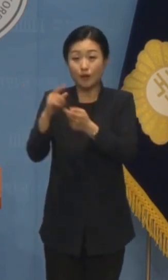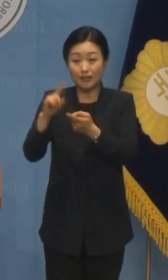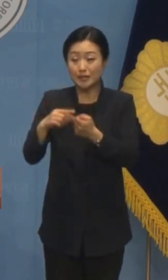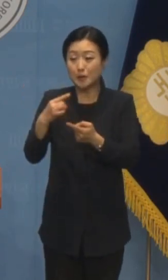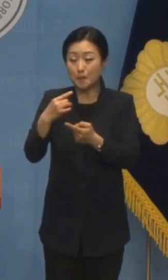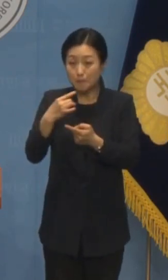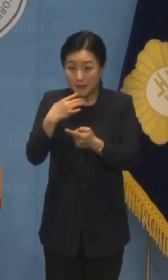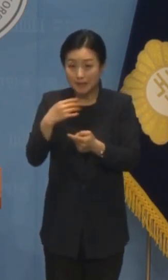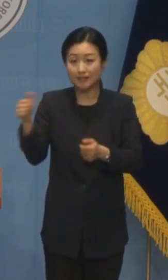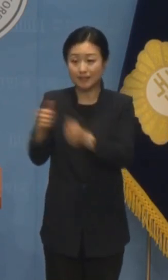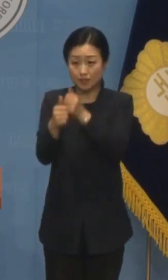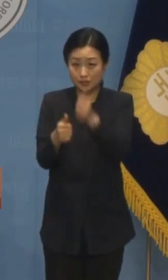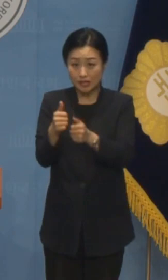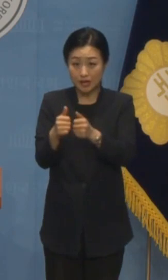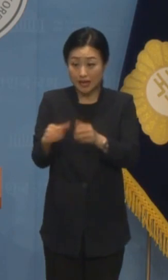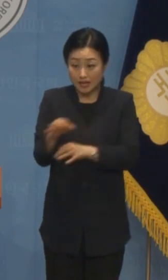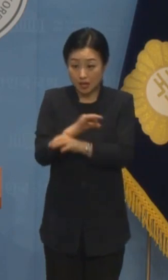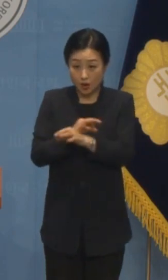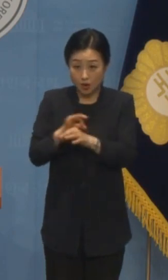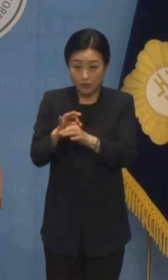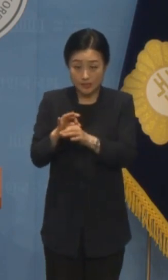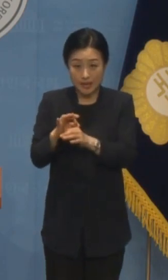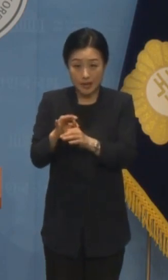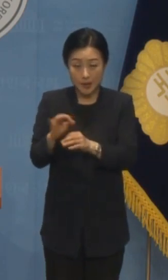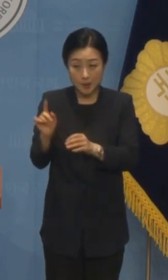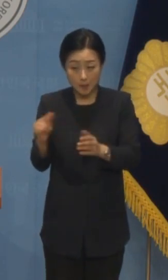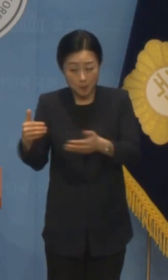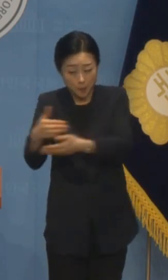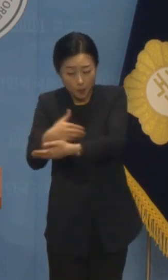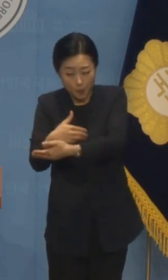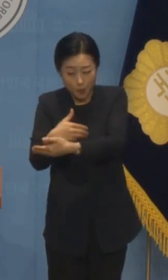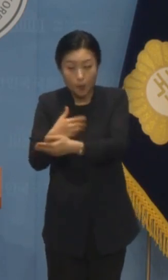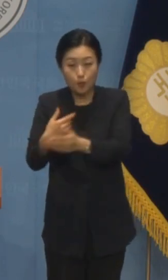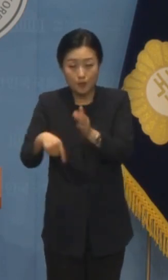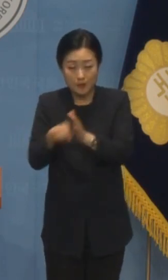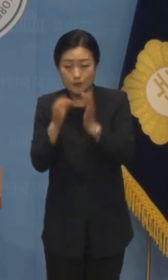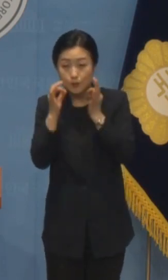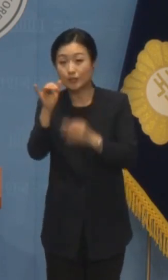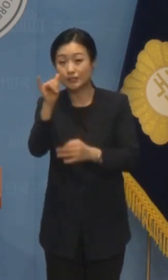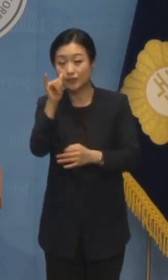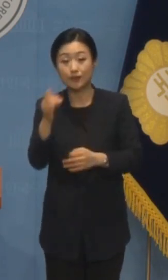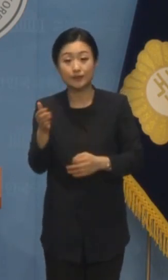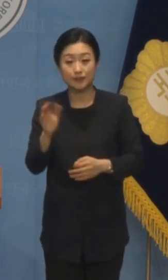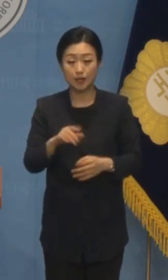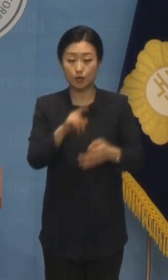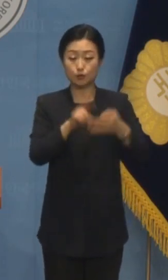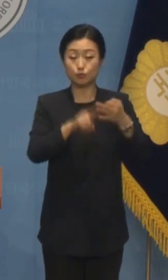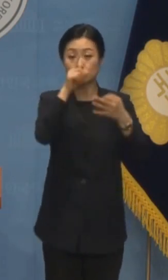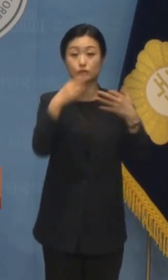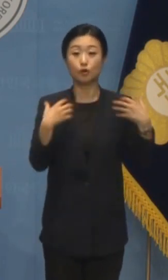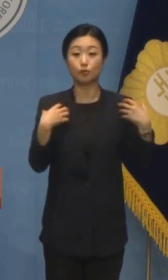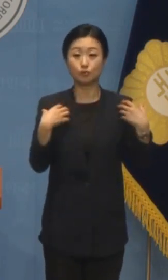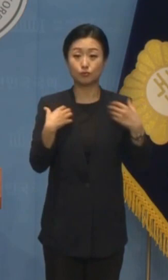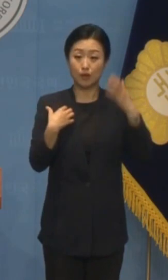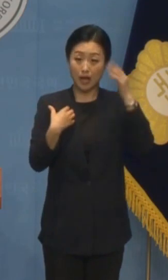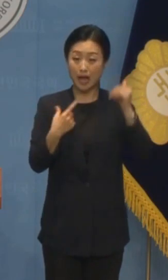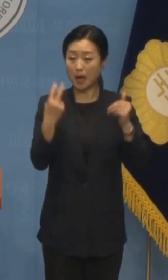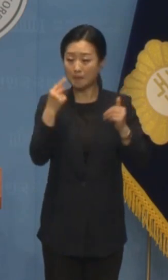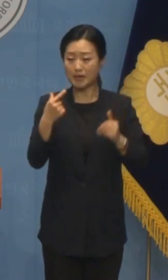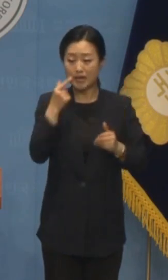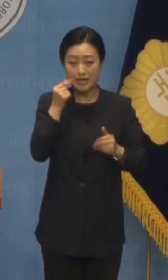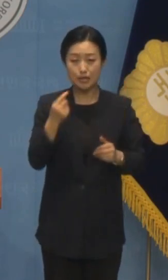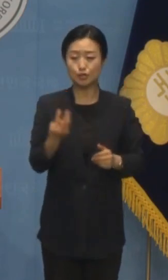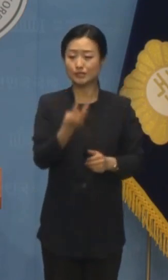한정하고 경제에 미치는 충격을 최소화하기 위한 방안을 강구하고 있지만 윤석열 대통령은 한미일 군사동맹